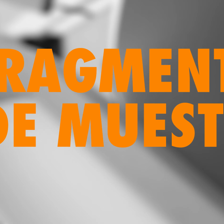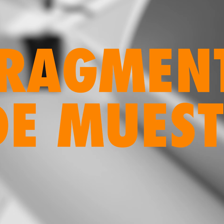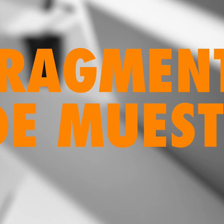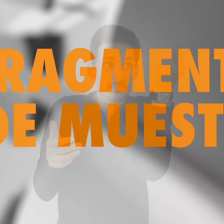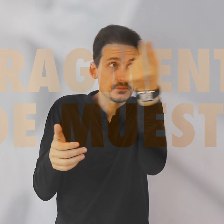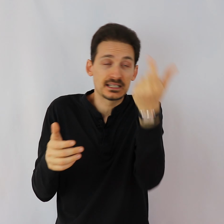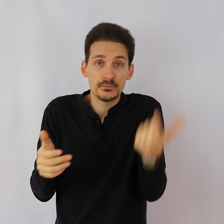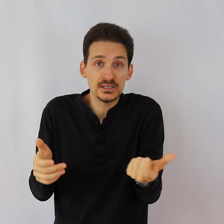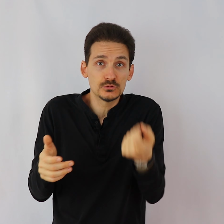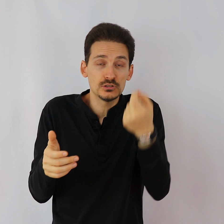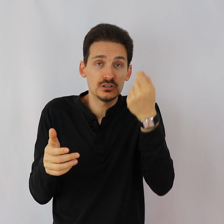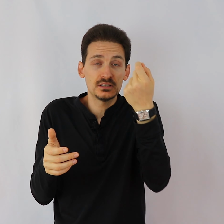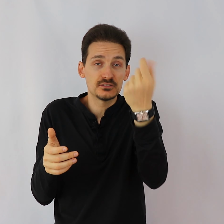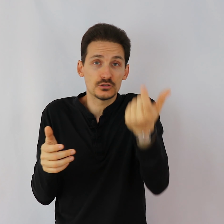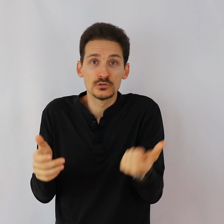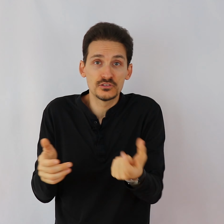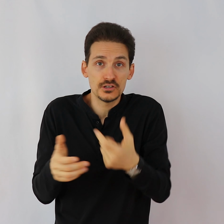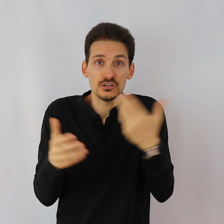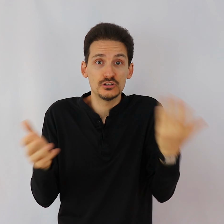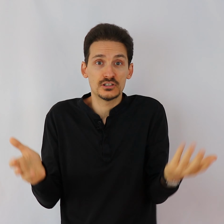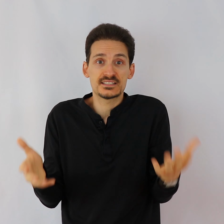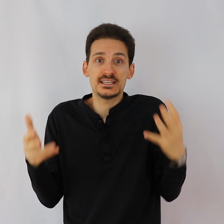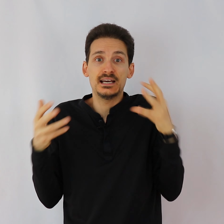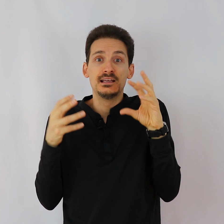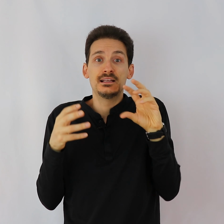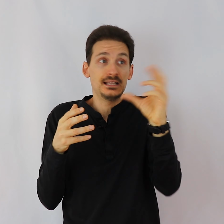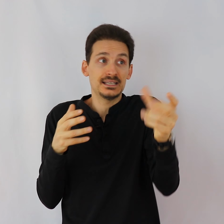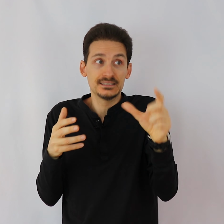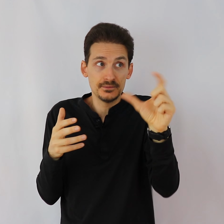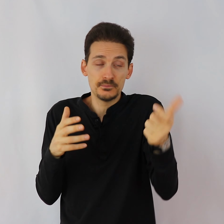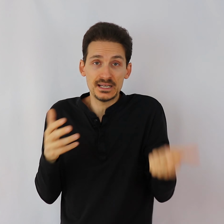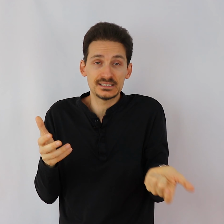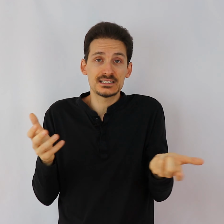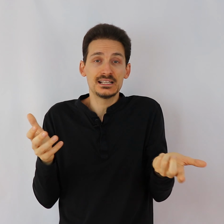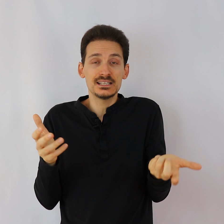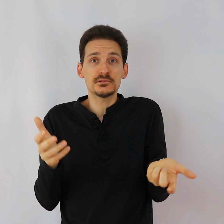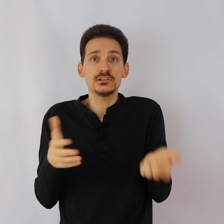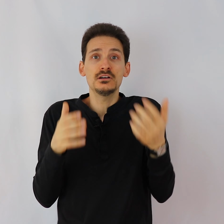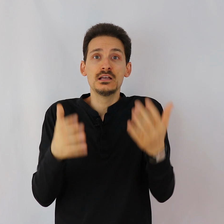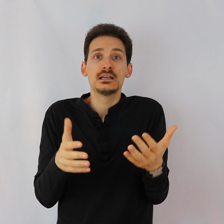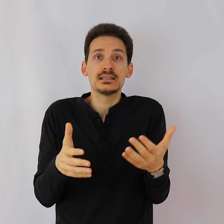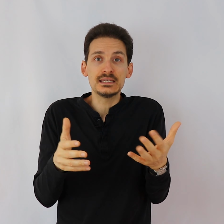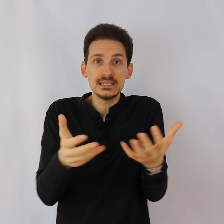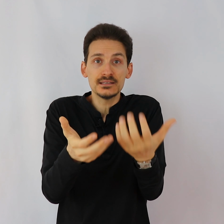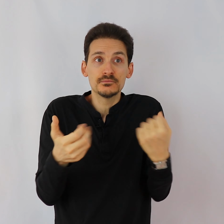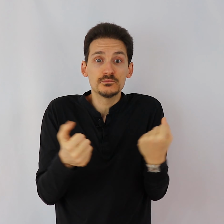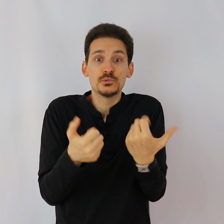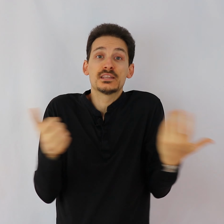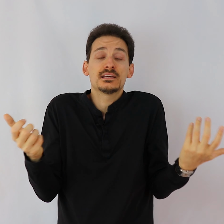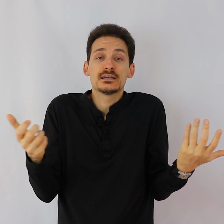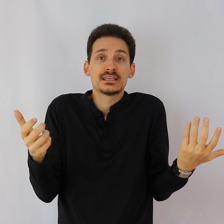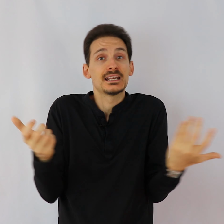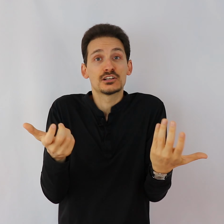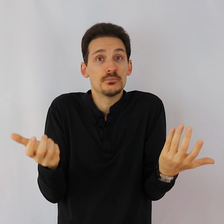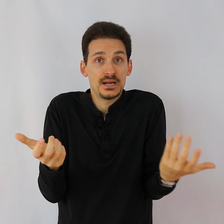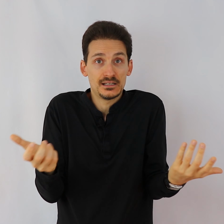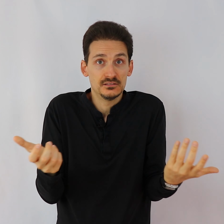parte del primer capítulo la introducción o lo que sea la gente ve partes del libro y puede querer comprarlo